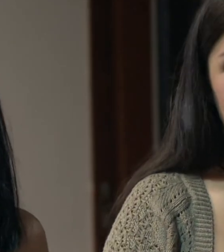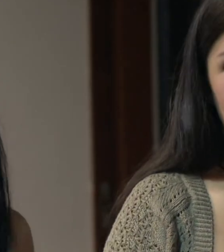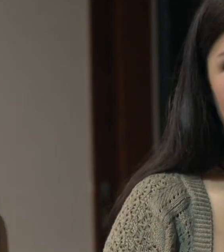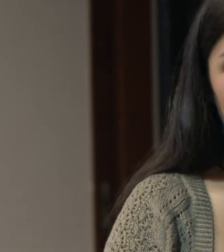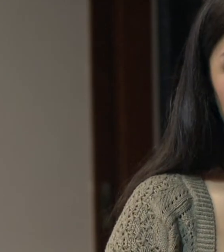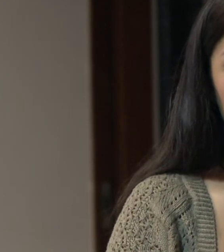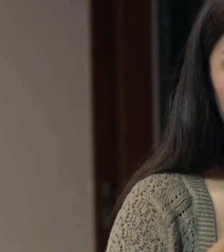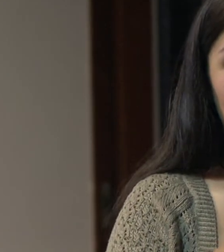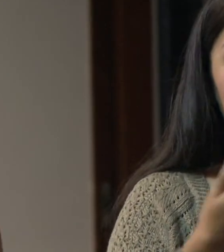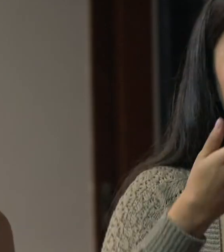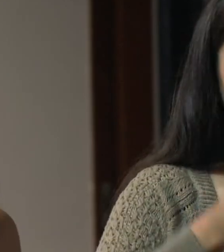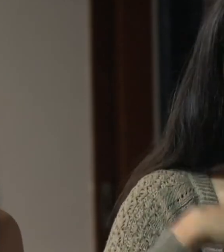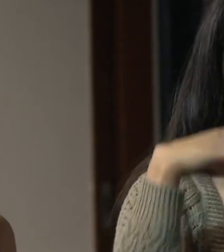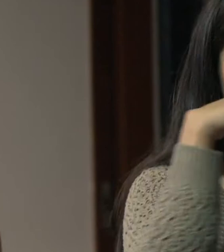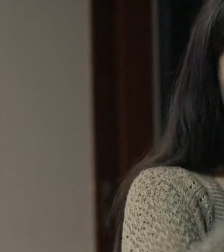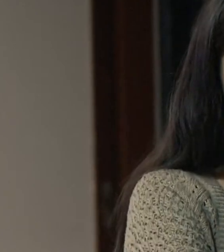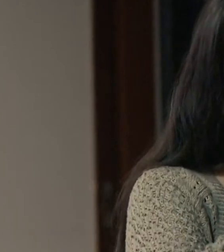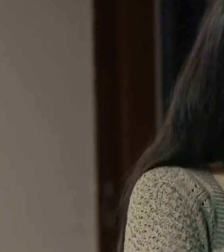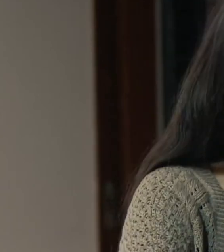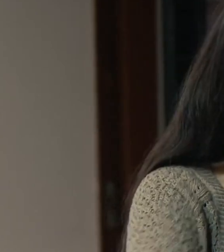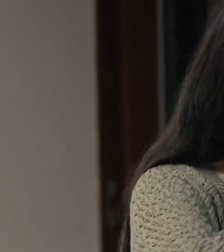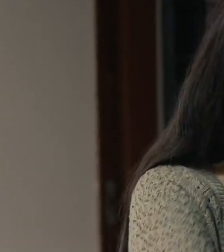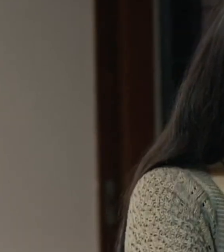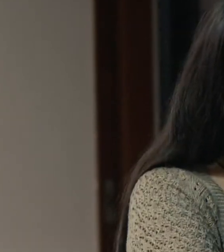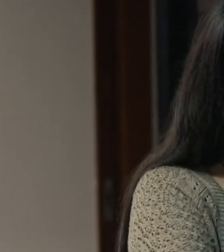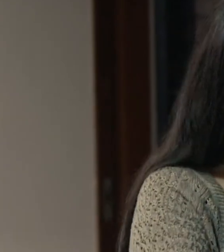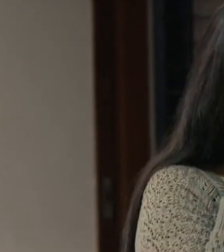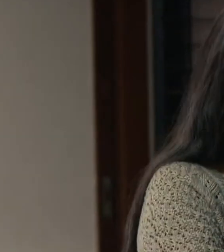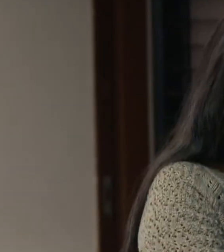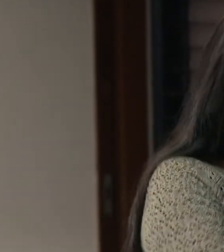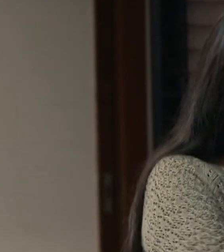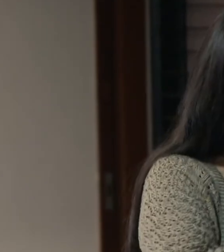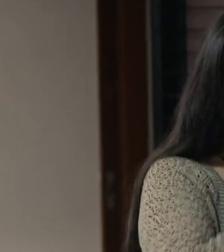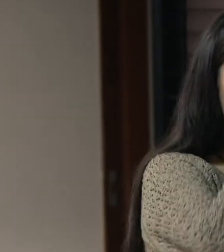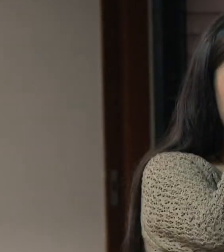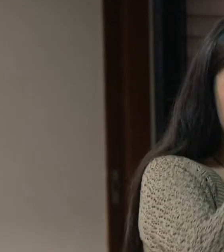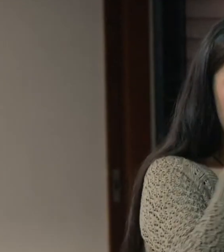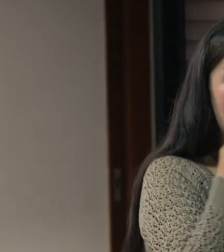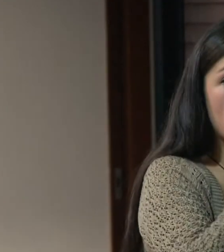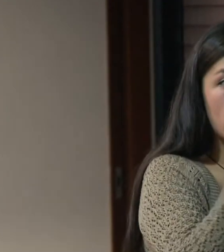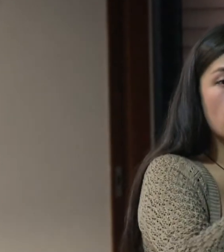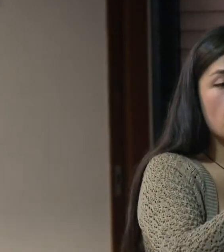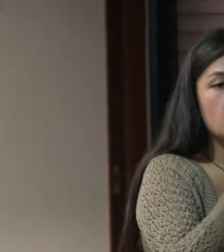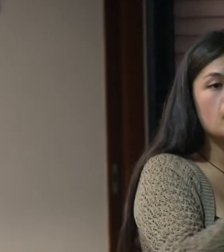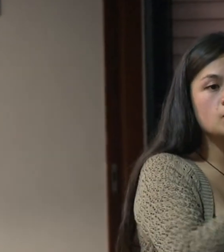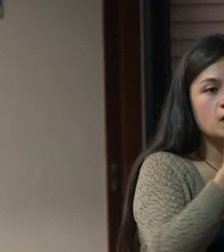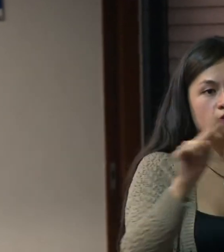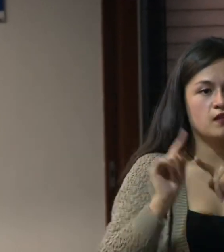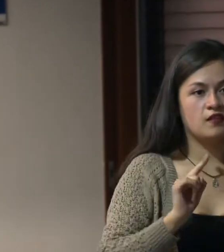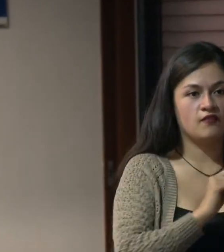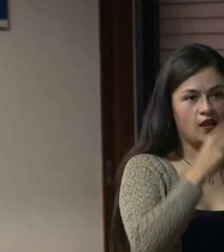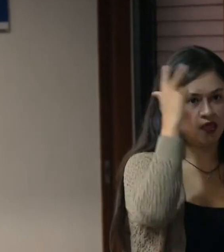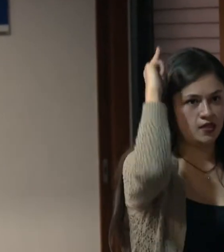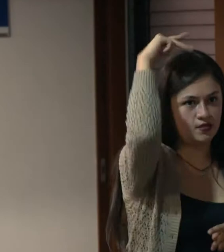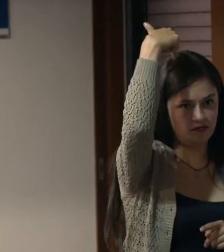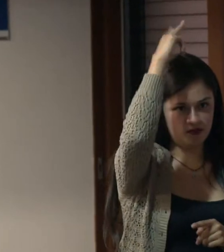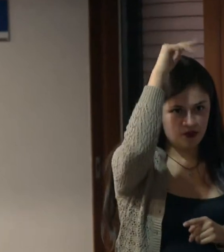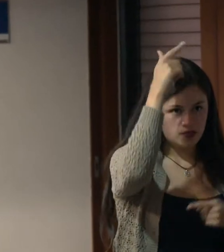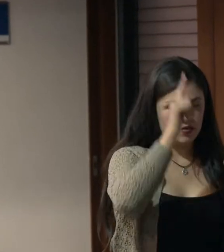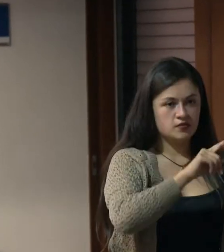Tuvimos también en cuenta la línea de constitución del sujeto, porque maneja diferentes dimensiones, como son la